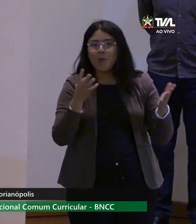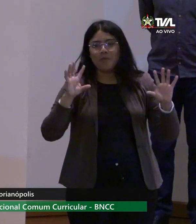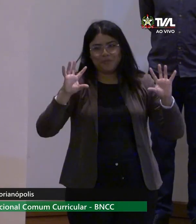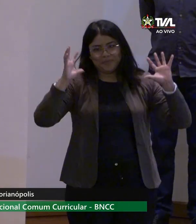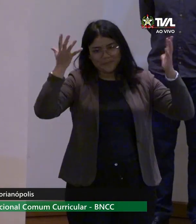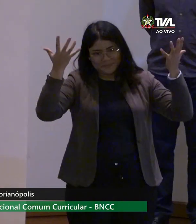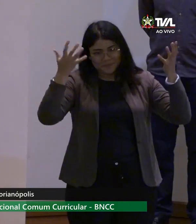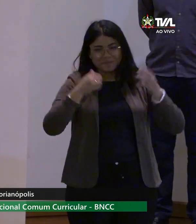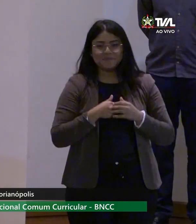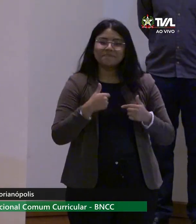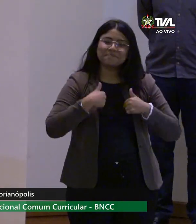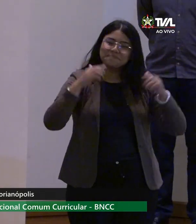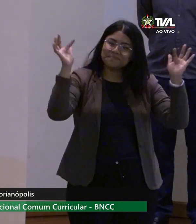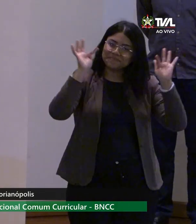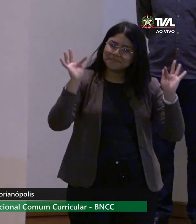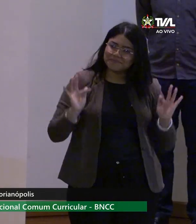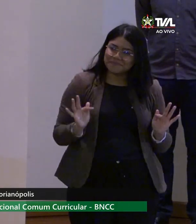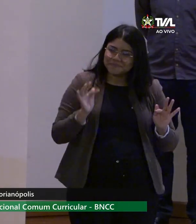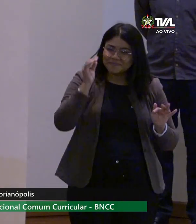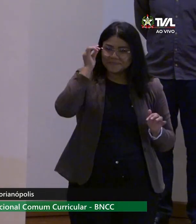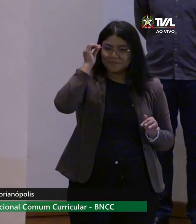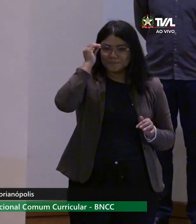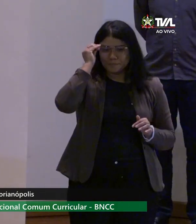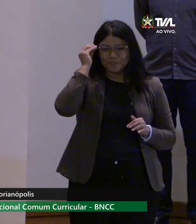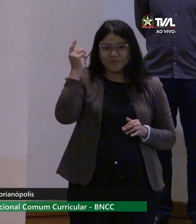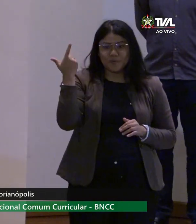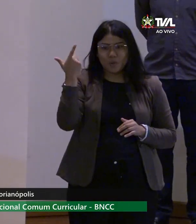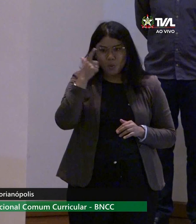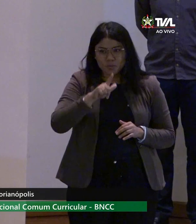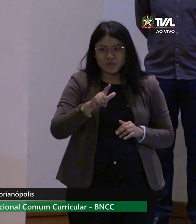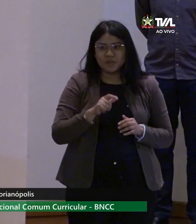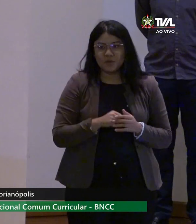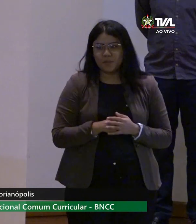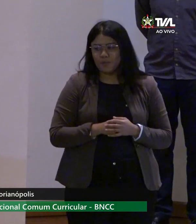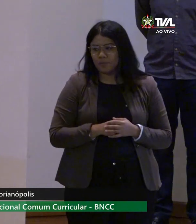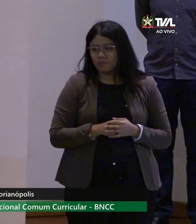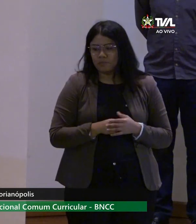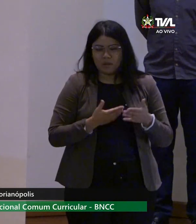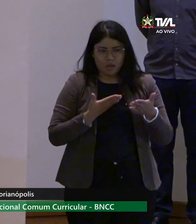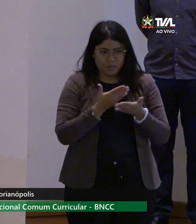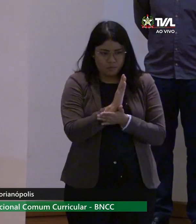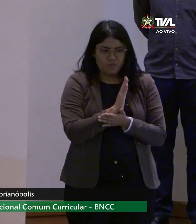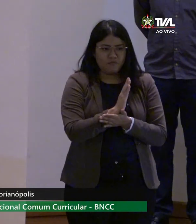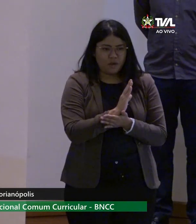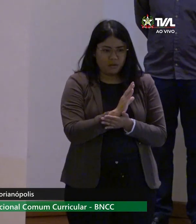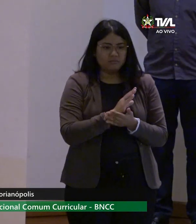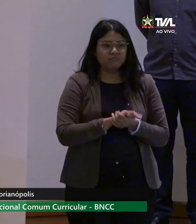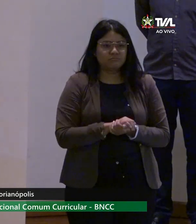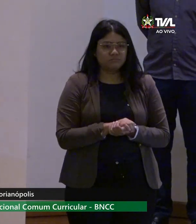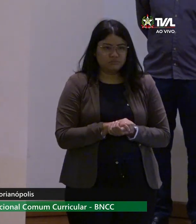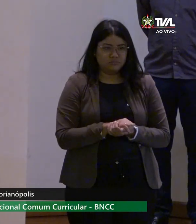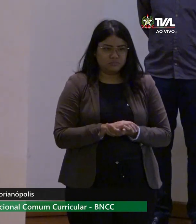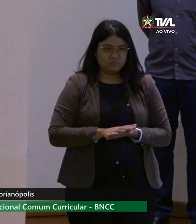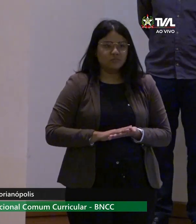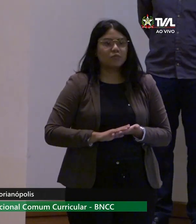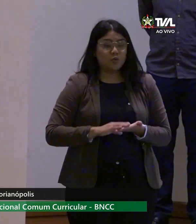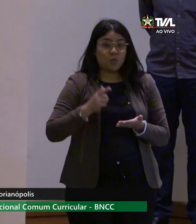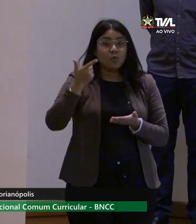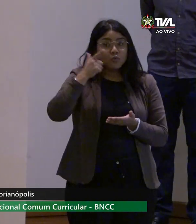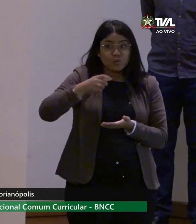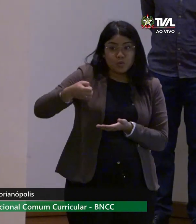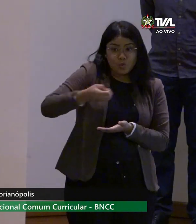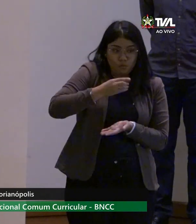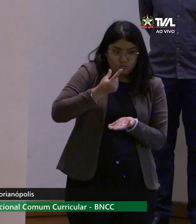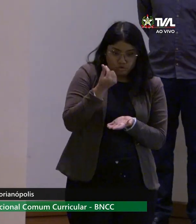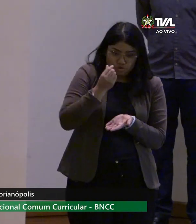evento fico muito feliz e que a gente conseguiu aprovar no Big no banco interamericano de desenvolvimento novo financiamento